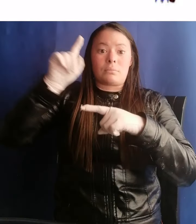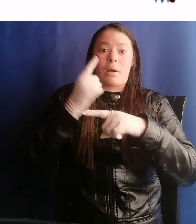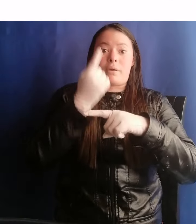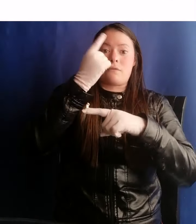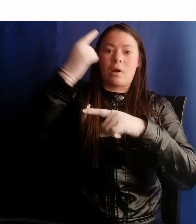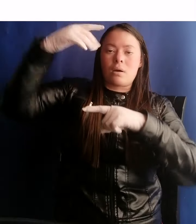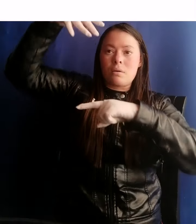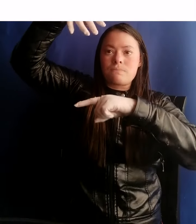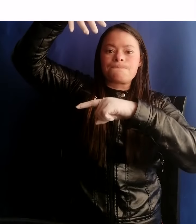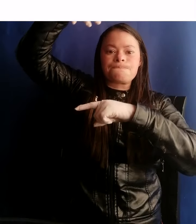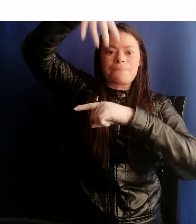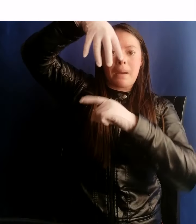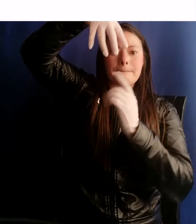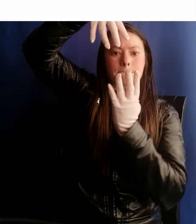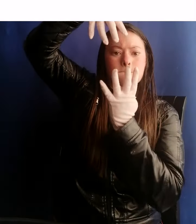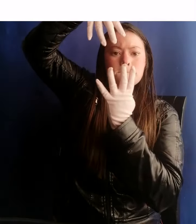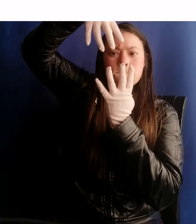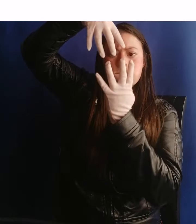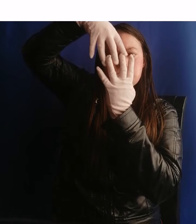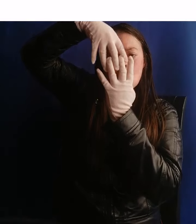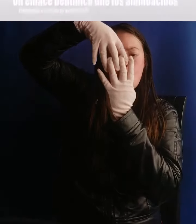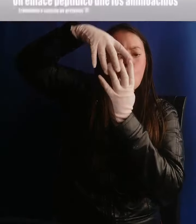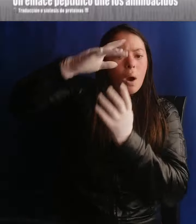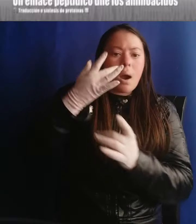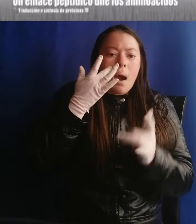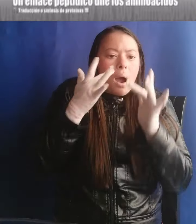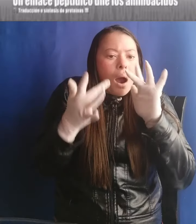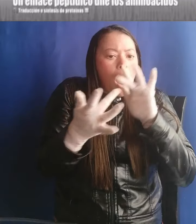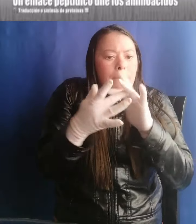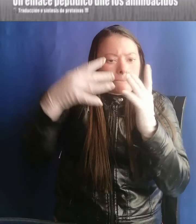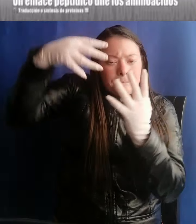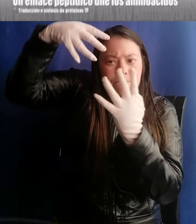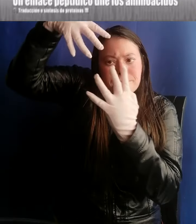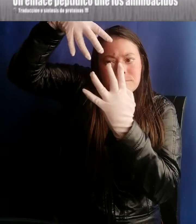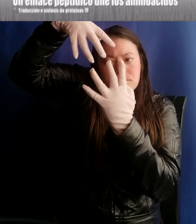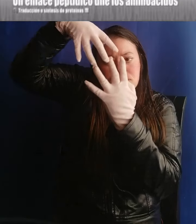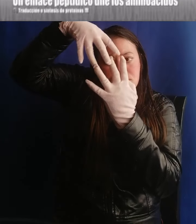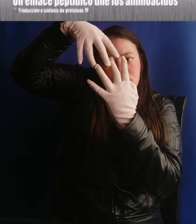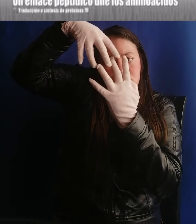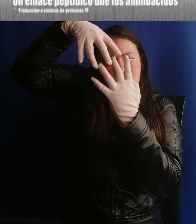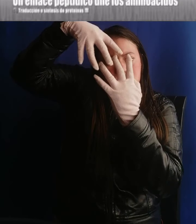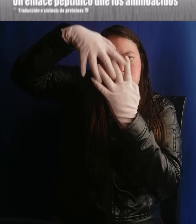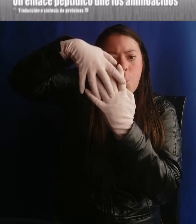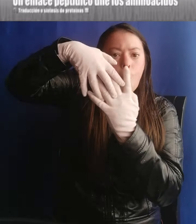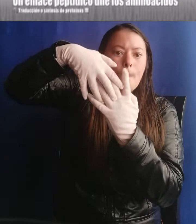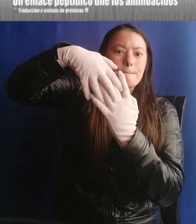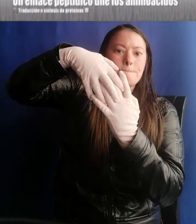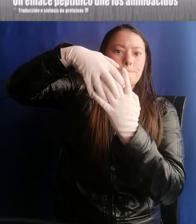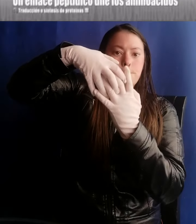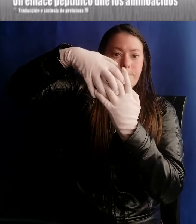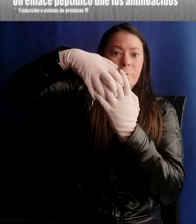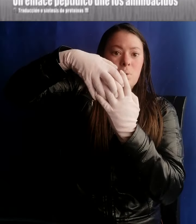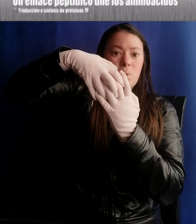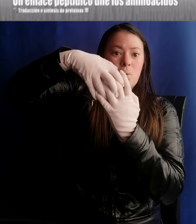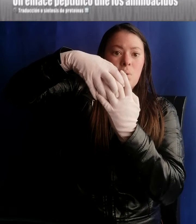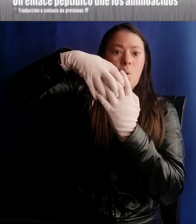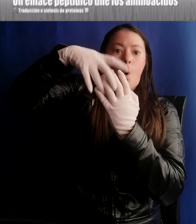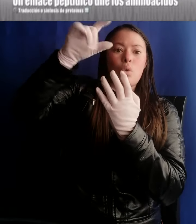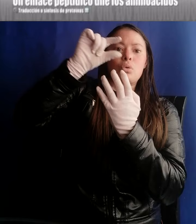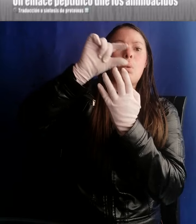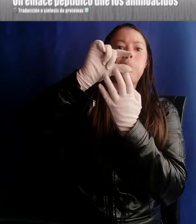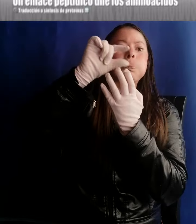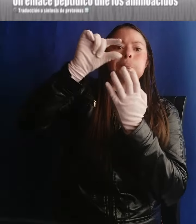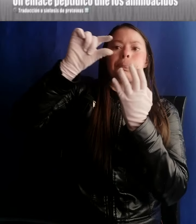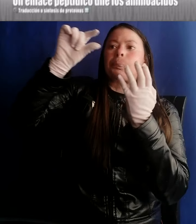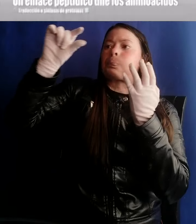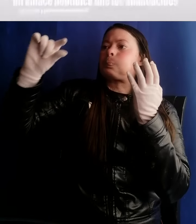que transporta el ARN de transferencia se une o encadena con el siguiente mediante un enlace peptídico. Cuando eso ocurre,